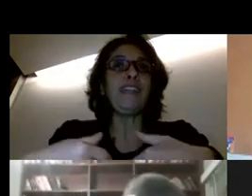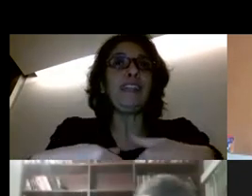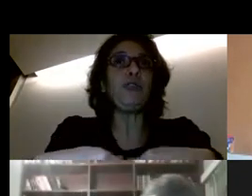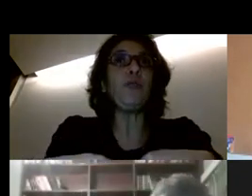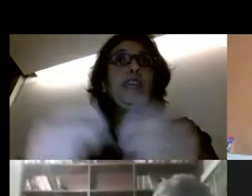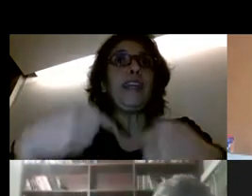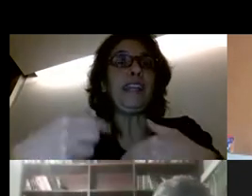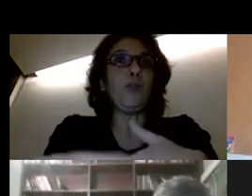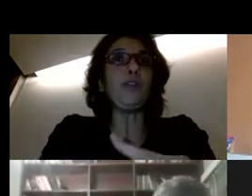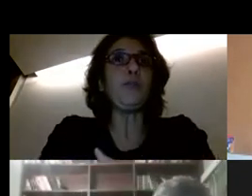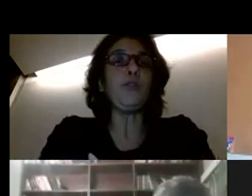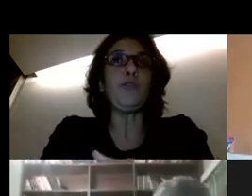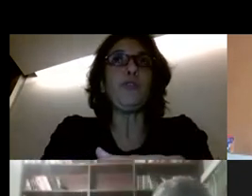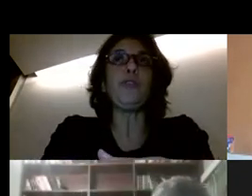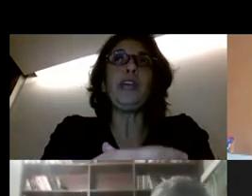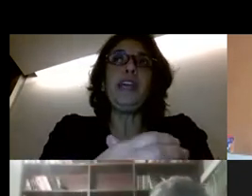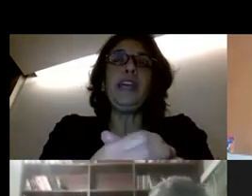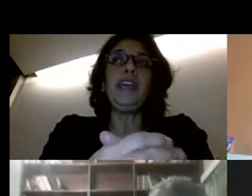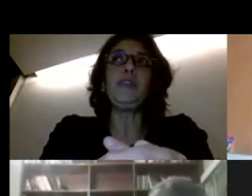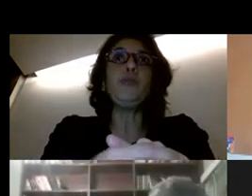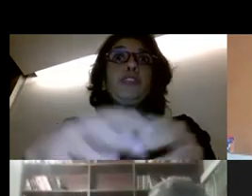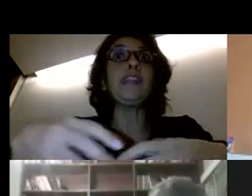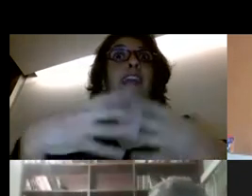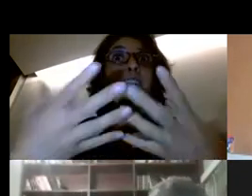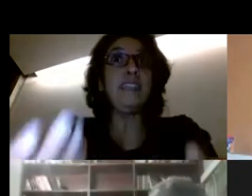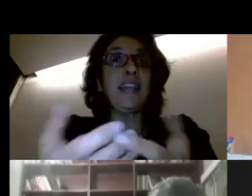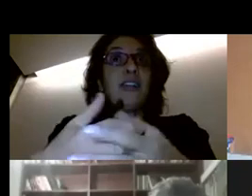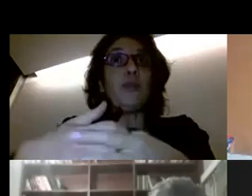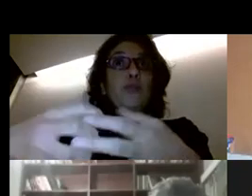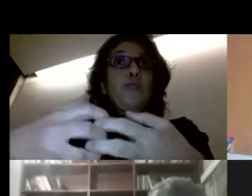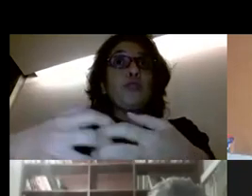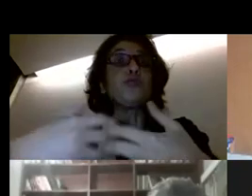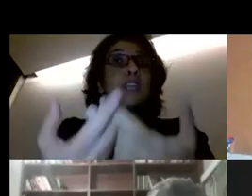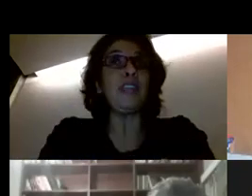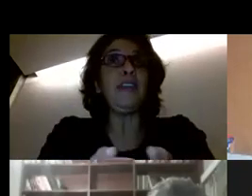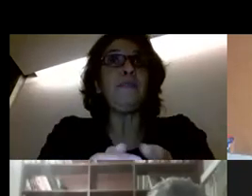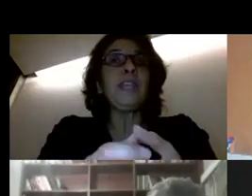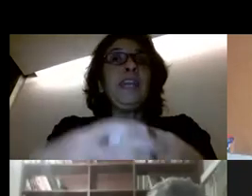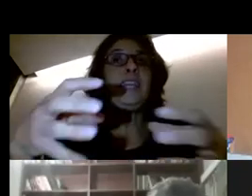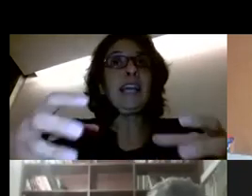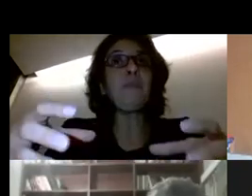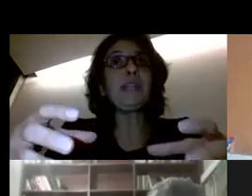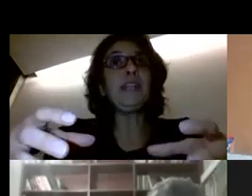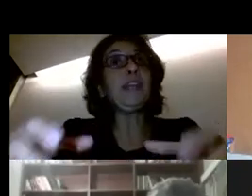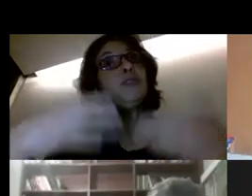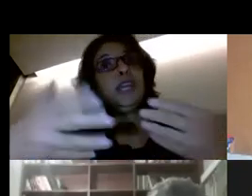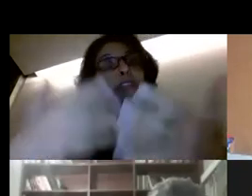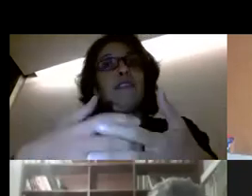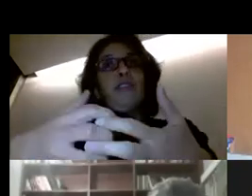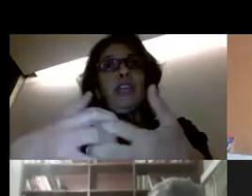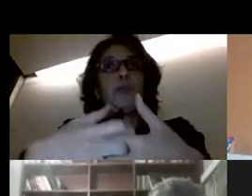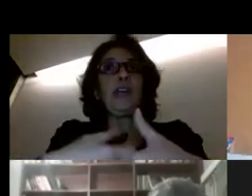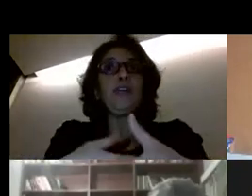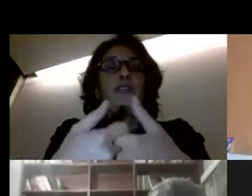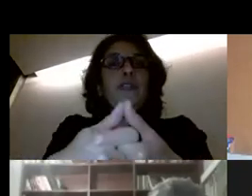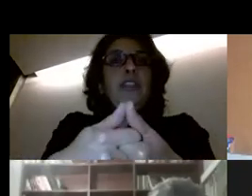observar cómo es la lengua, cómo se realiza, cómo sucede, y a partir de esto, que es los